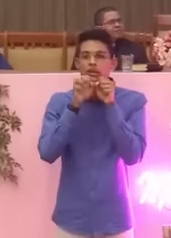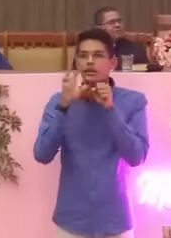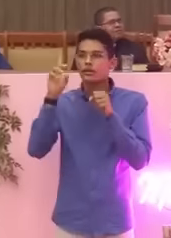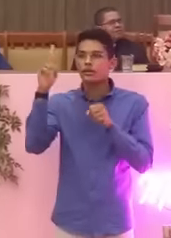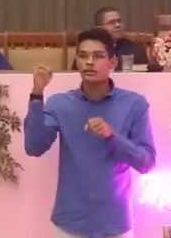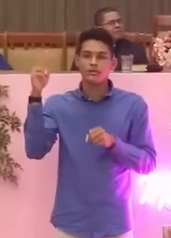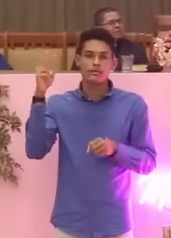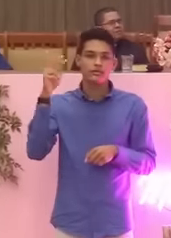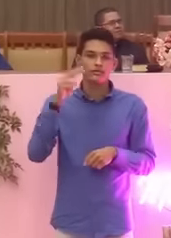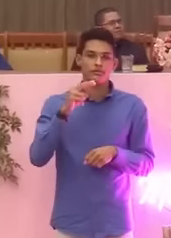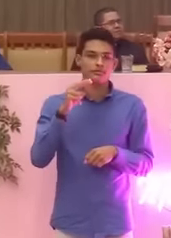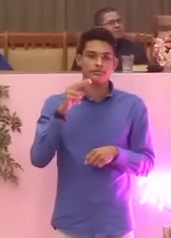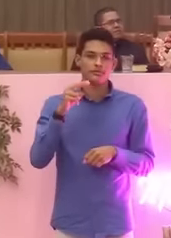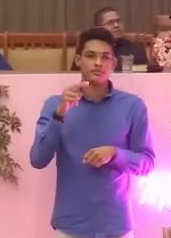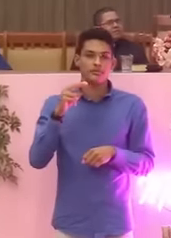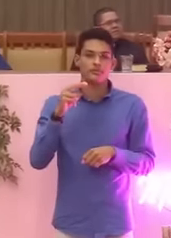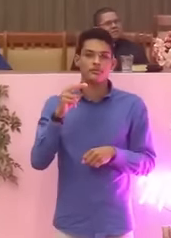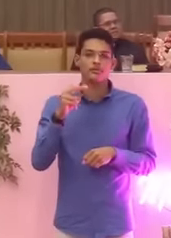não adianta